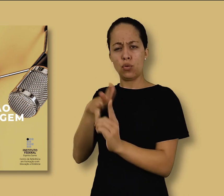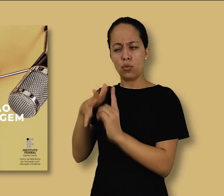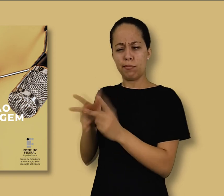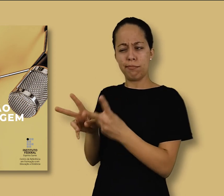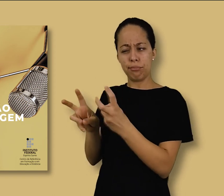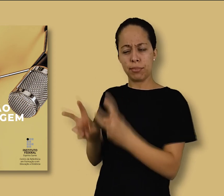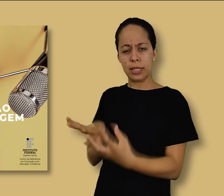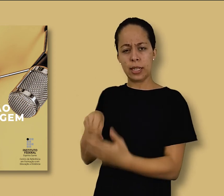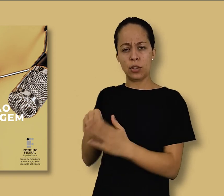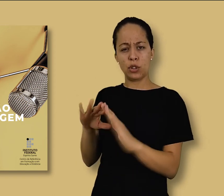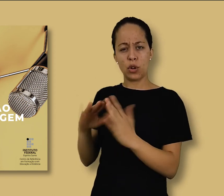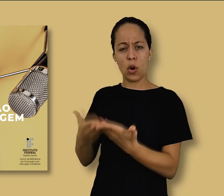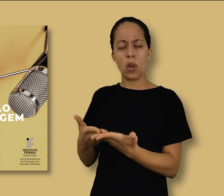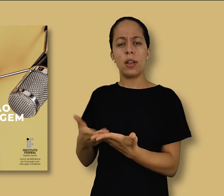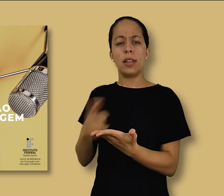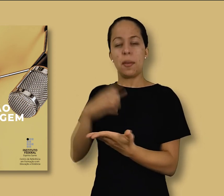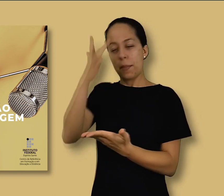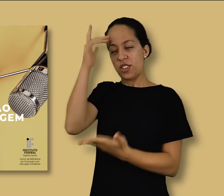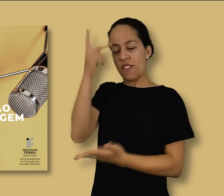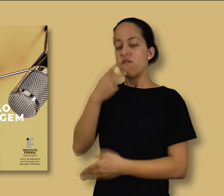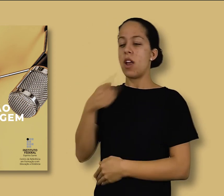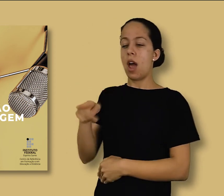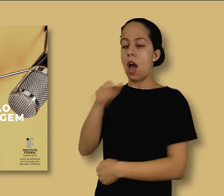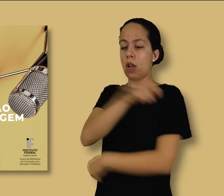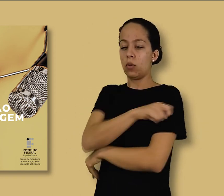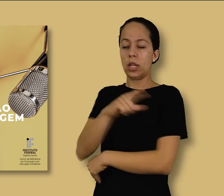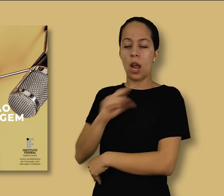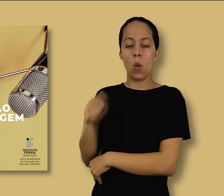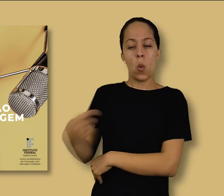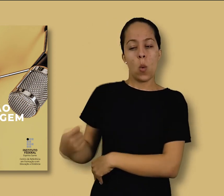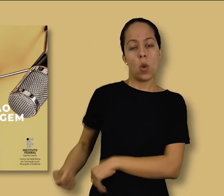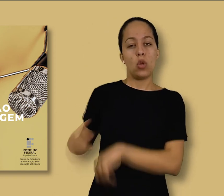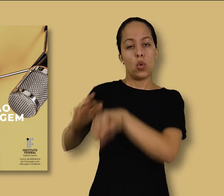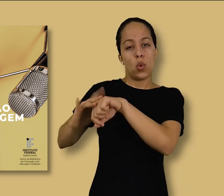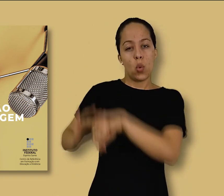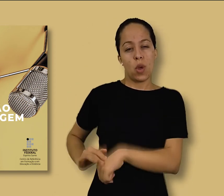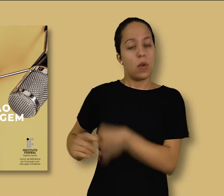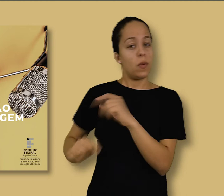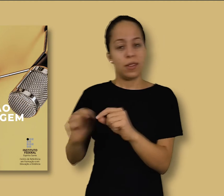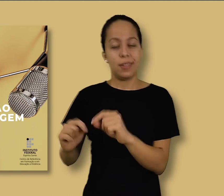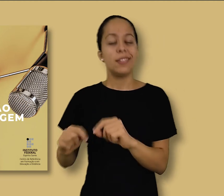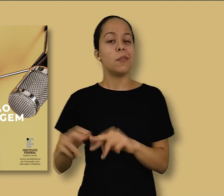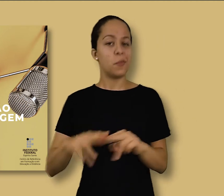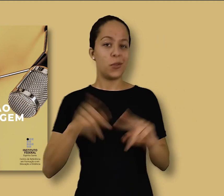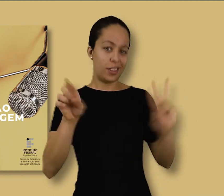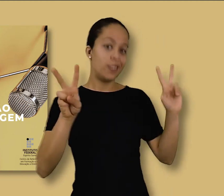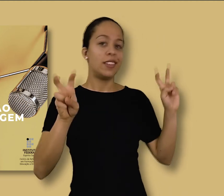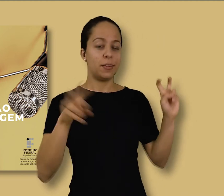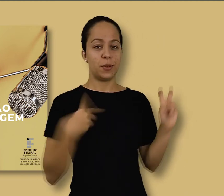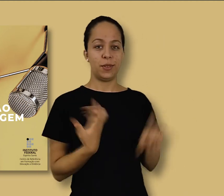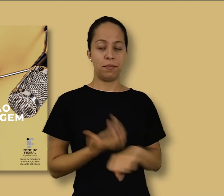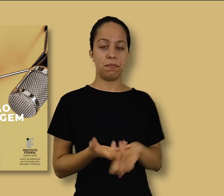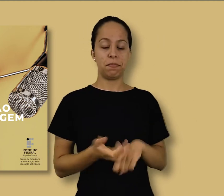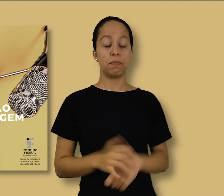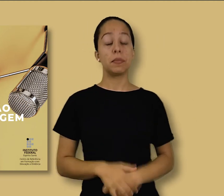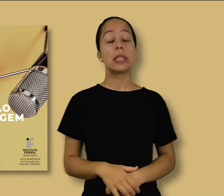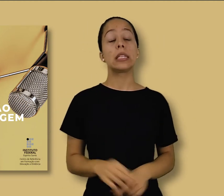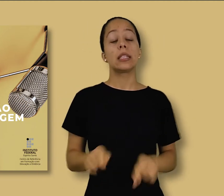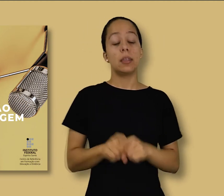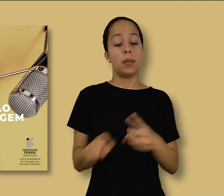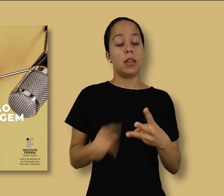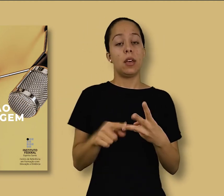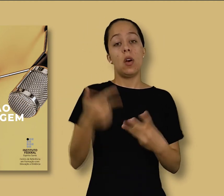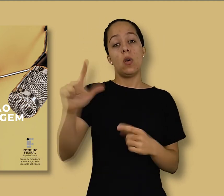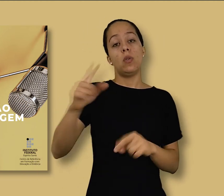objetivo é o de compreender o processo de produção da patologização do ambiente escolar né que é